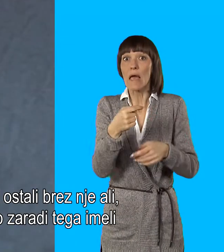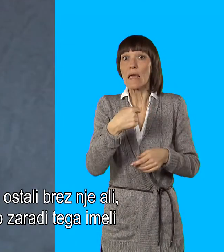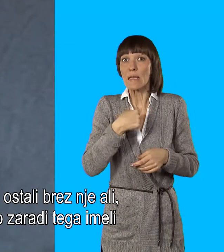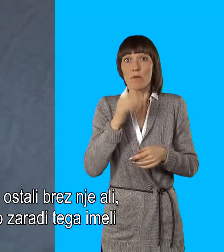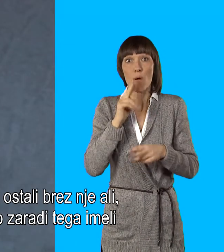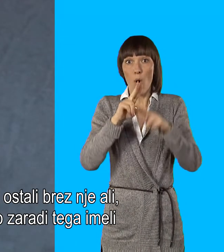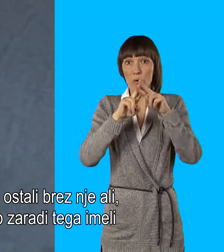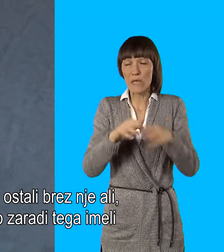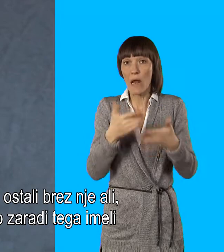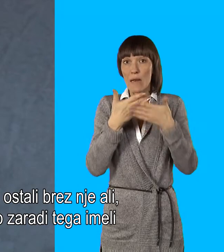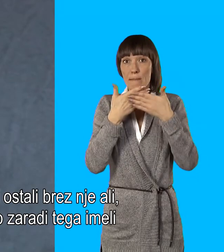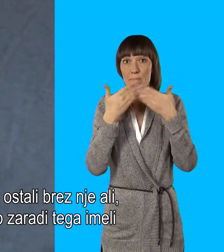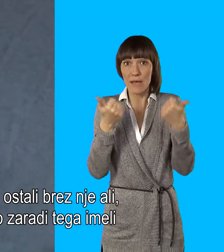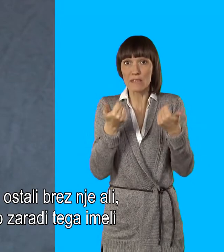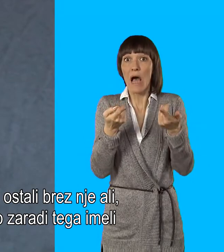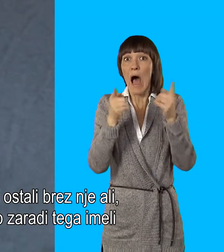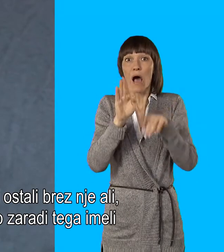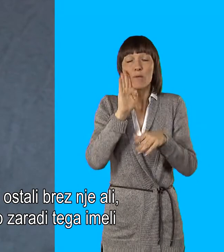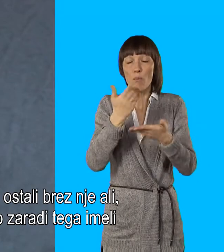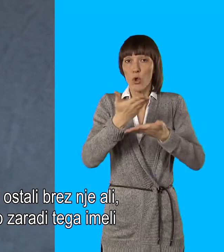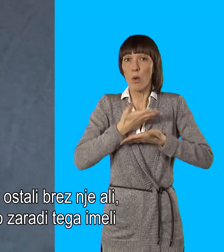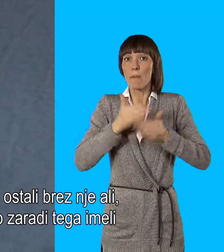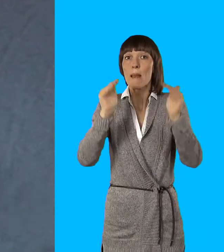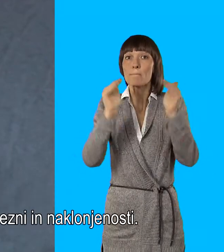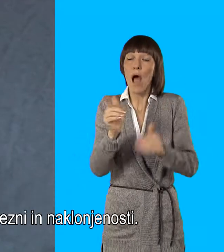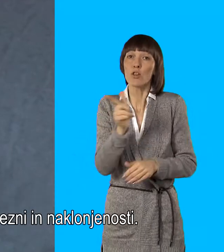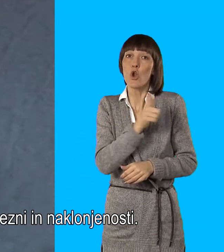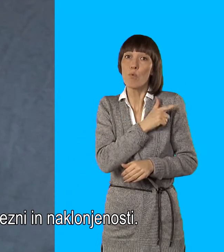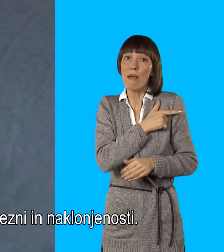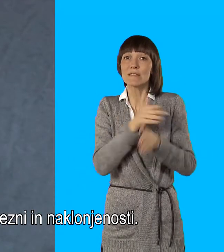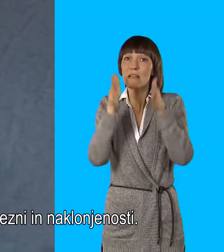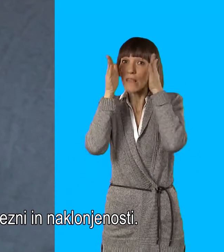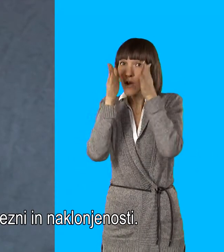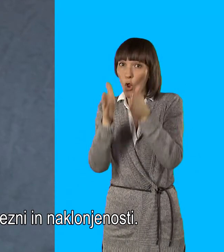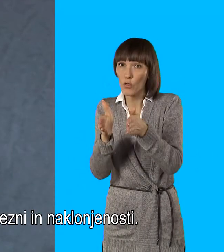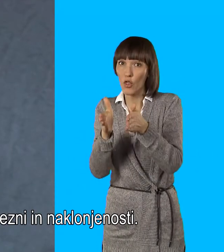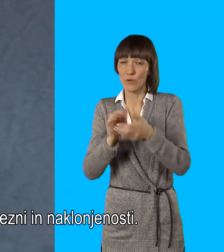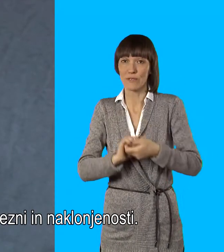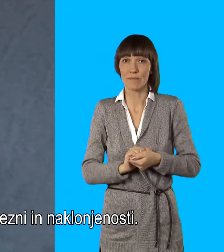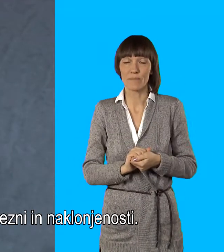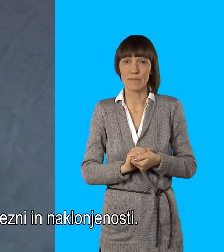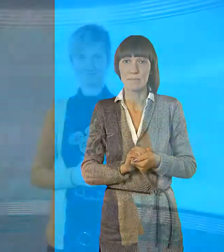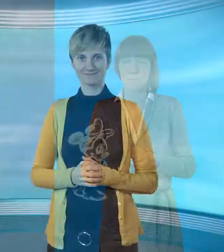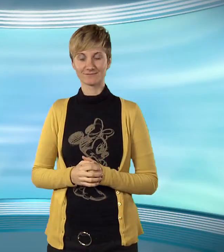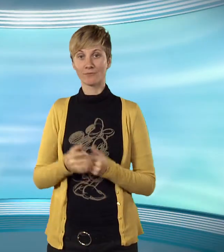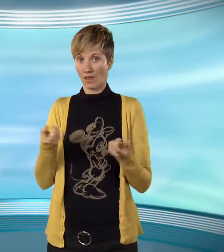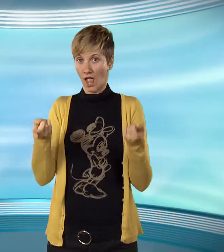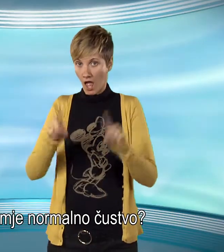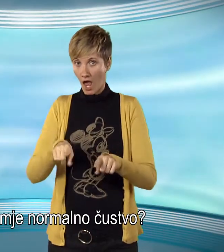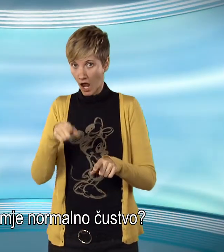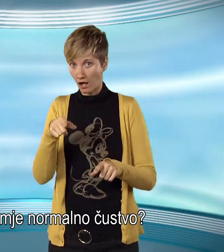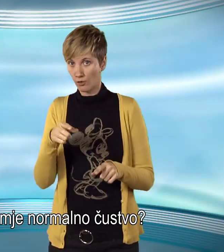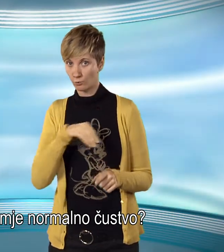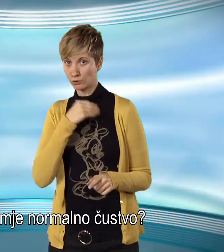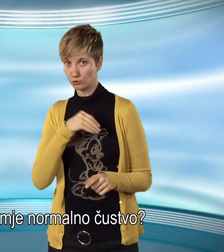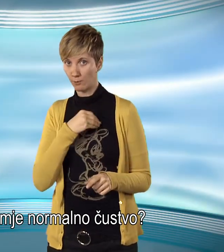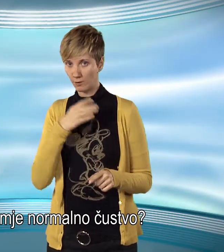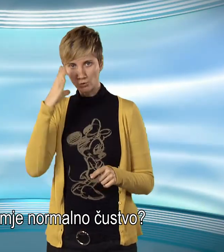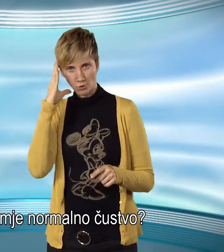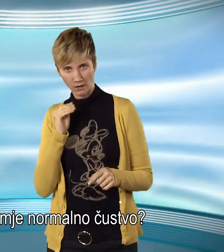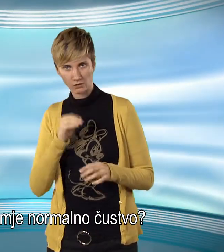ljubosumna oseba, ljubljena oseba in tretja oseba, ki priteguje pozornost in ljubezen in naklonjenost